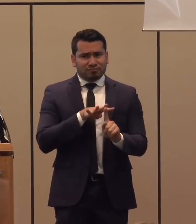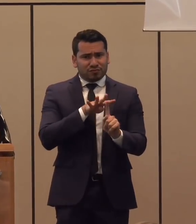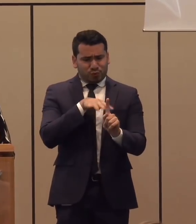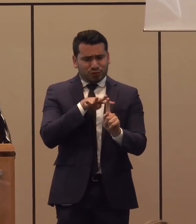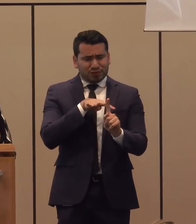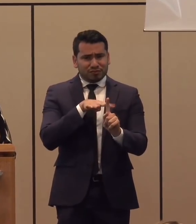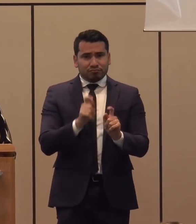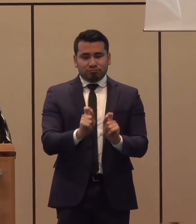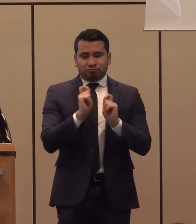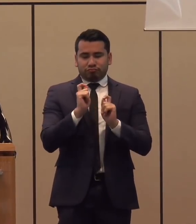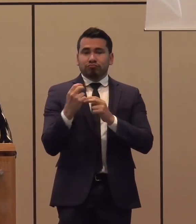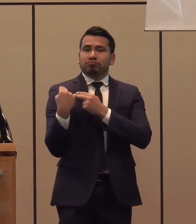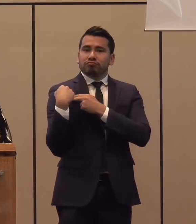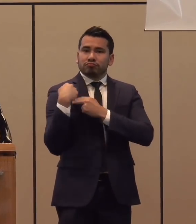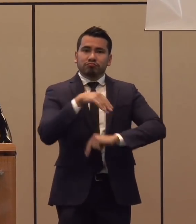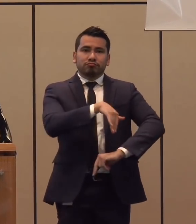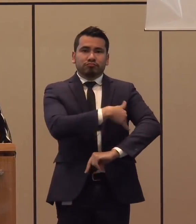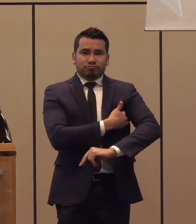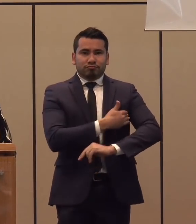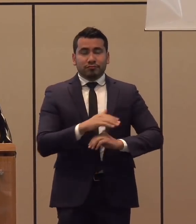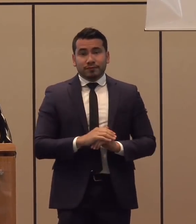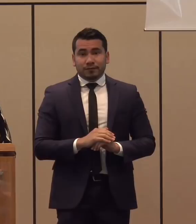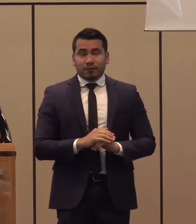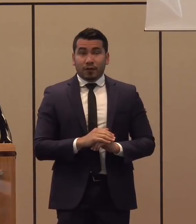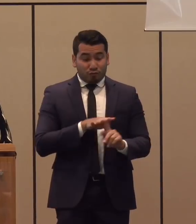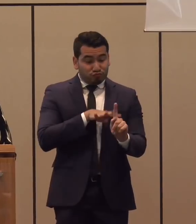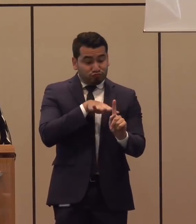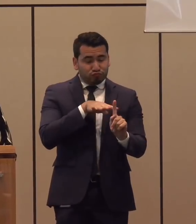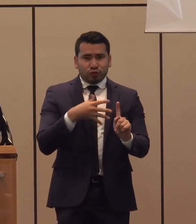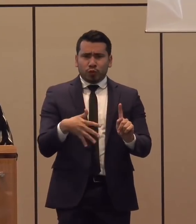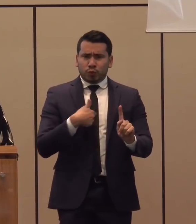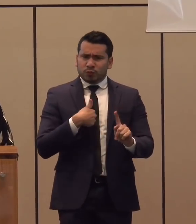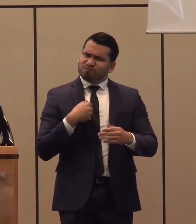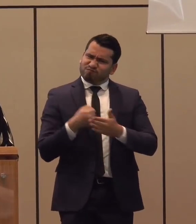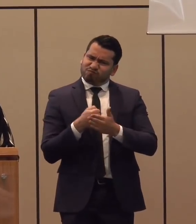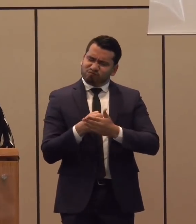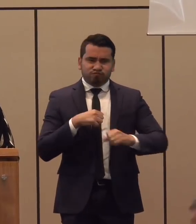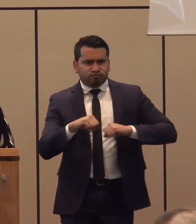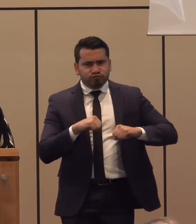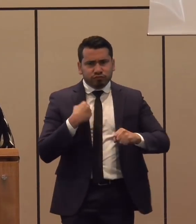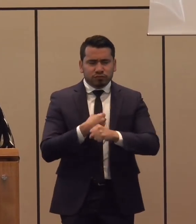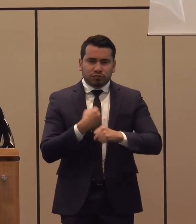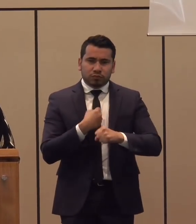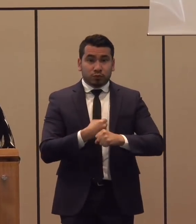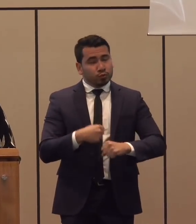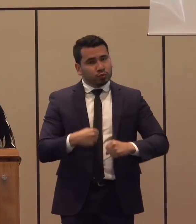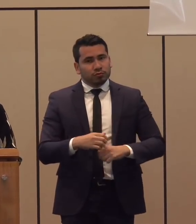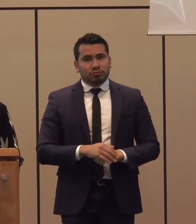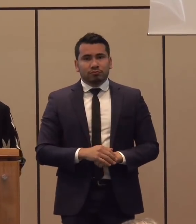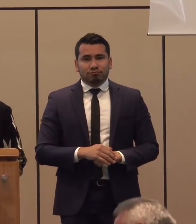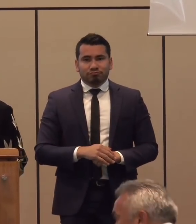este cargo como ministra pero han sido unos meses para mí intensos y creo que la rendición de